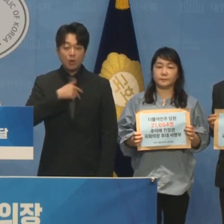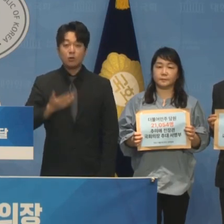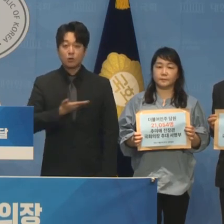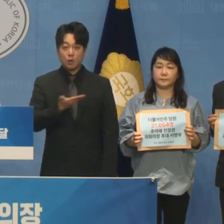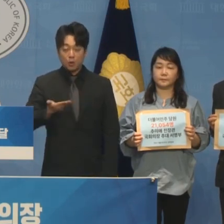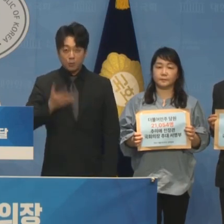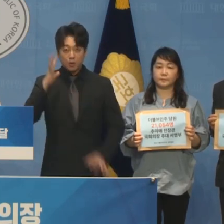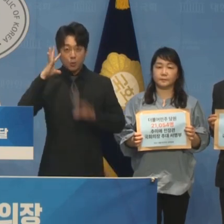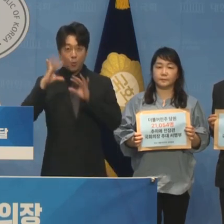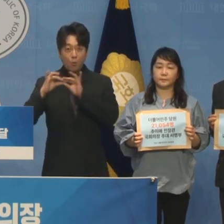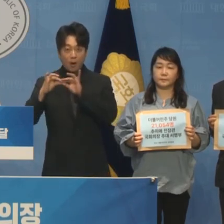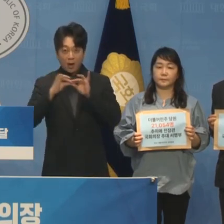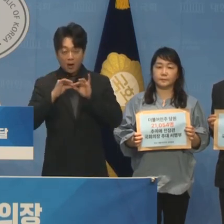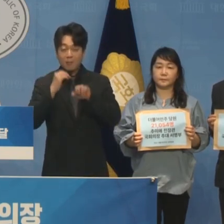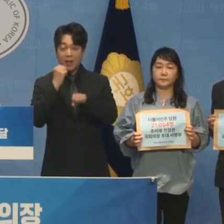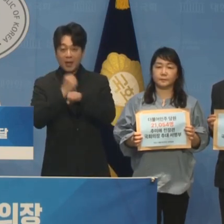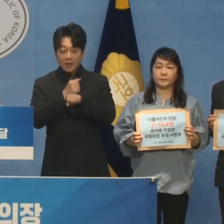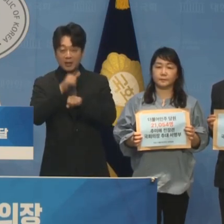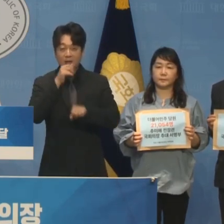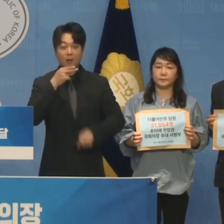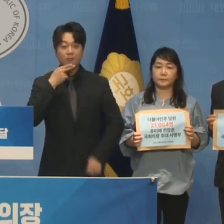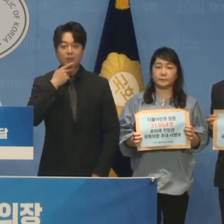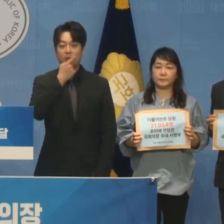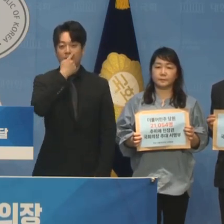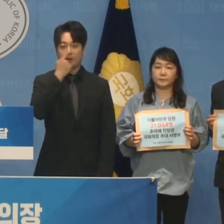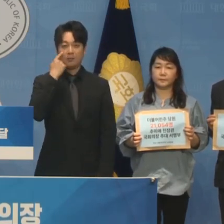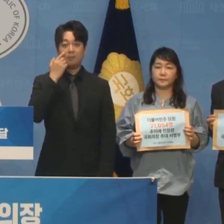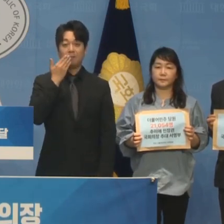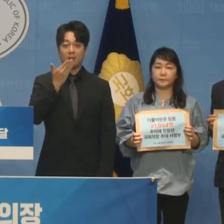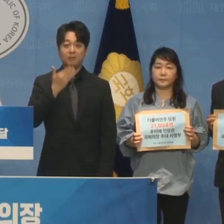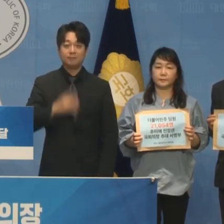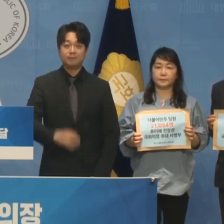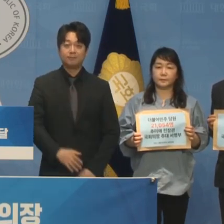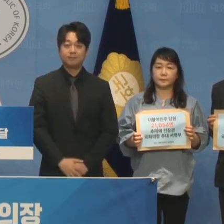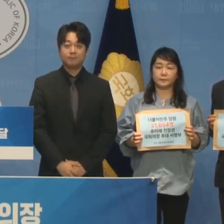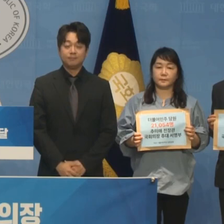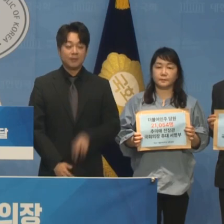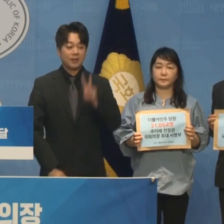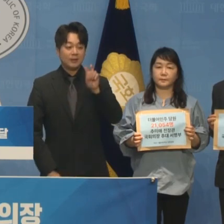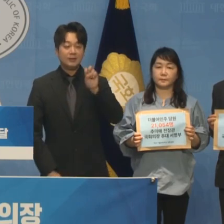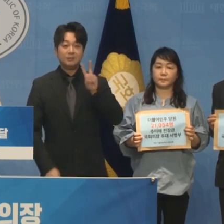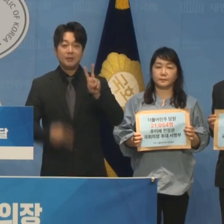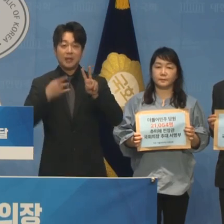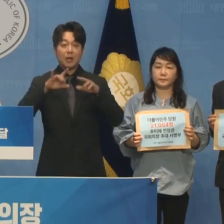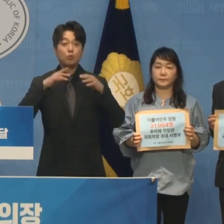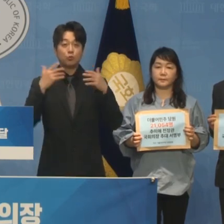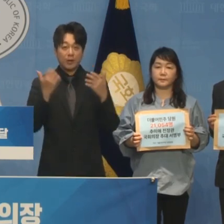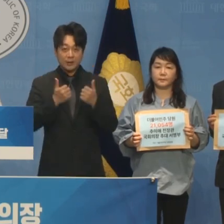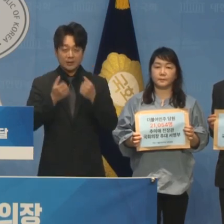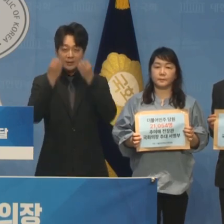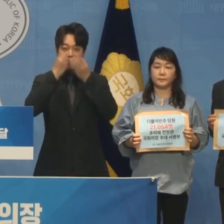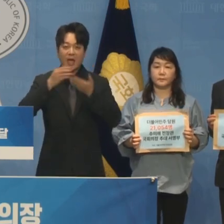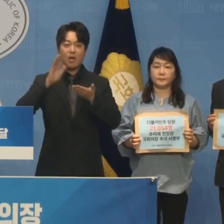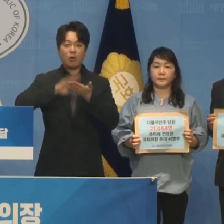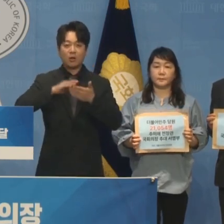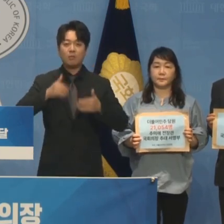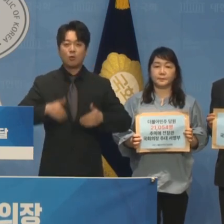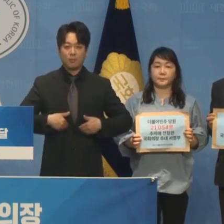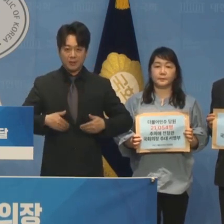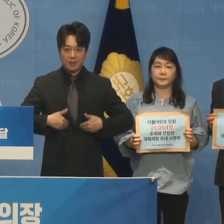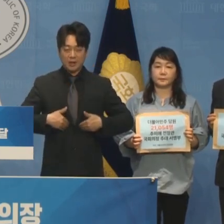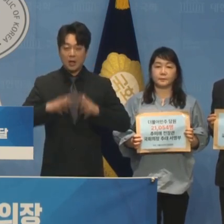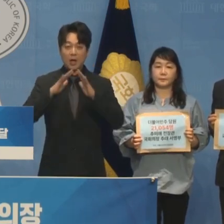확인할 수 있는 시금석입니다 22대 국회는 개혁 국회가 되어야 합니다 민주 개혁의